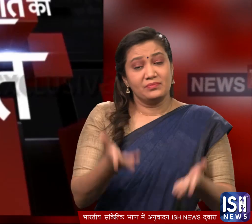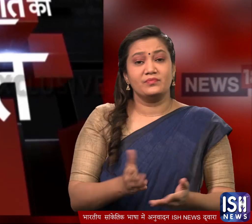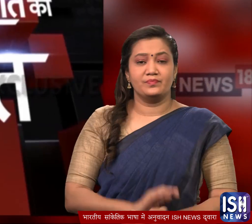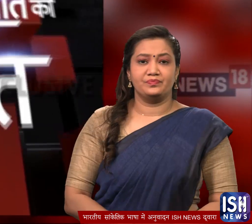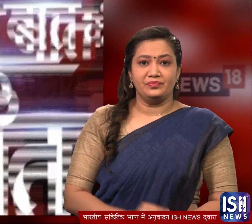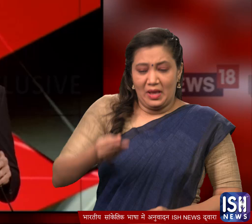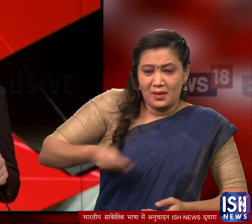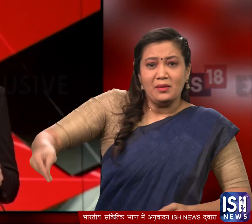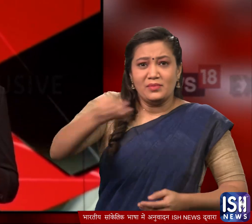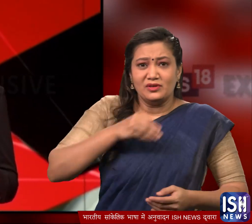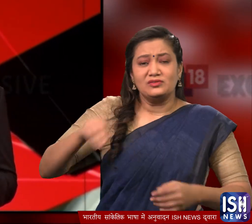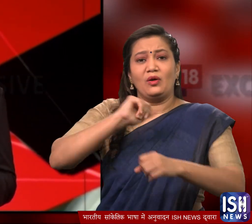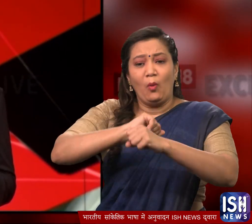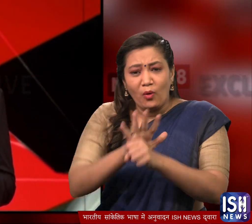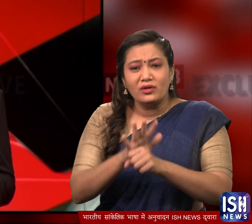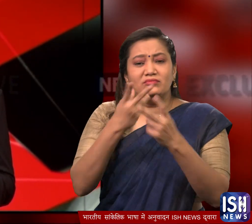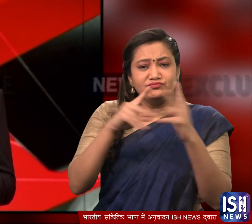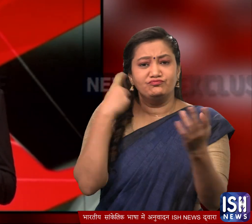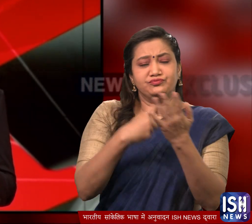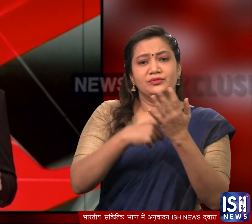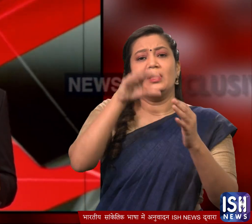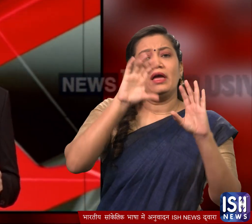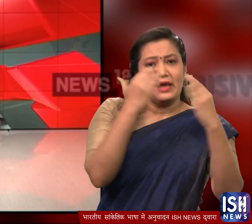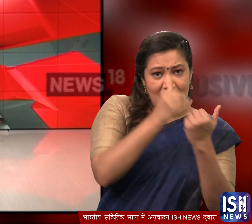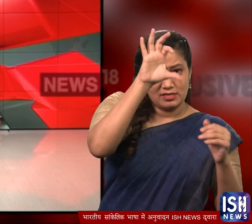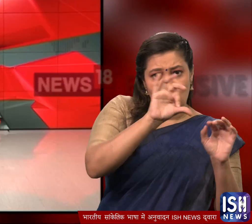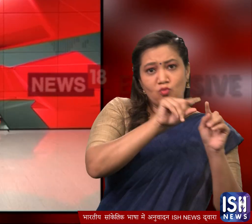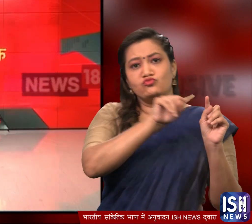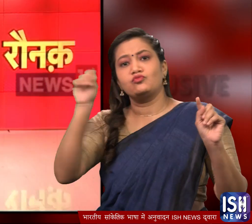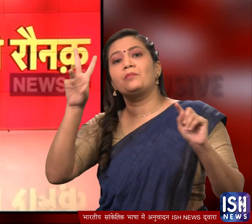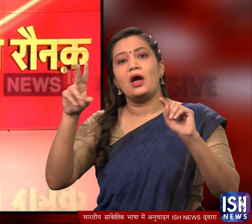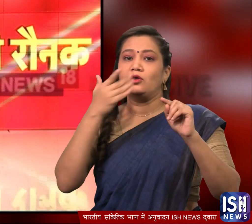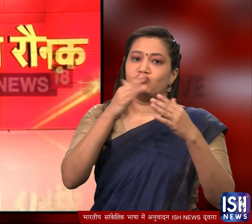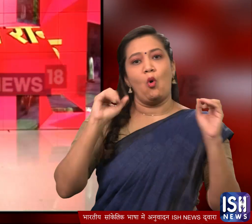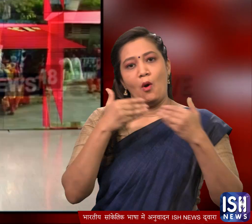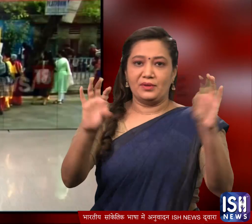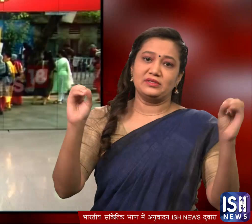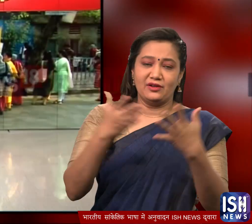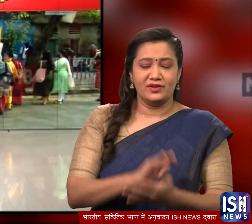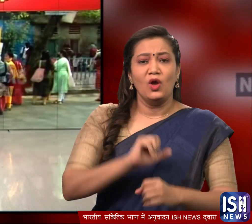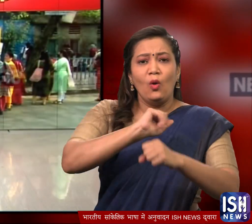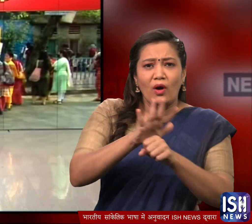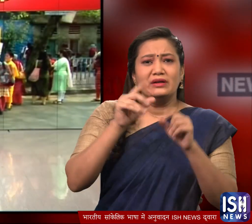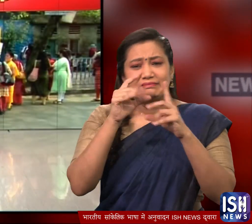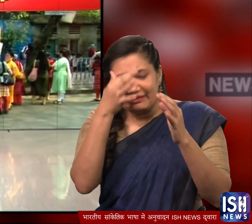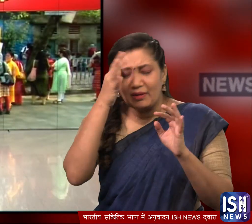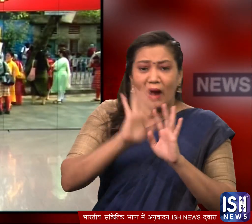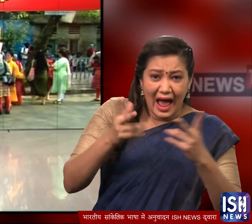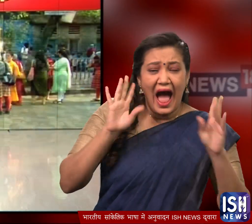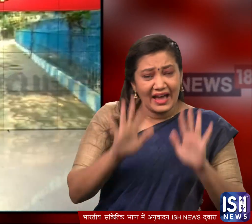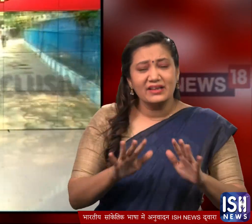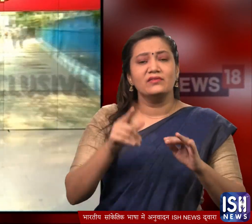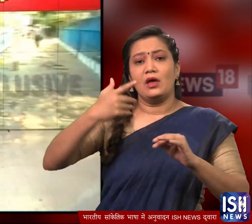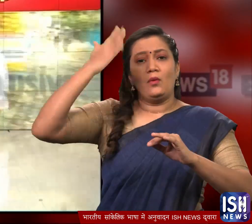है। पश्चिम बंगाल में कोरोना नियमों के तहत 9वीं से 12वीं तक के स्कूलों को दोबारा खोल दिया गया। कोरोना के खतरे को देखते हुए